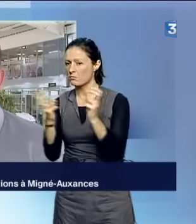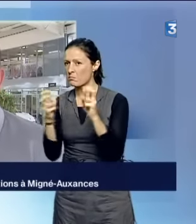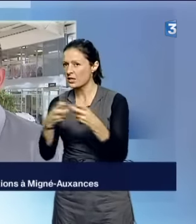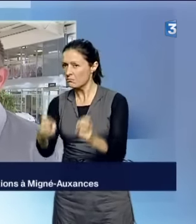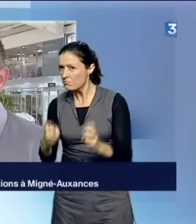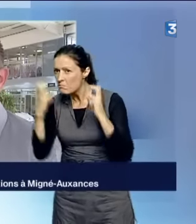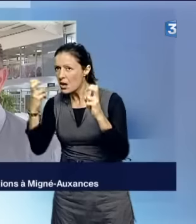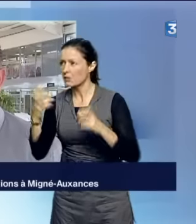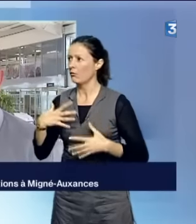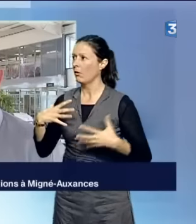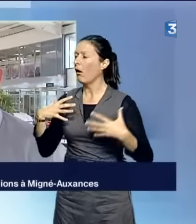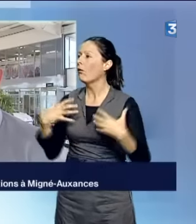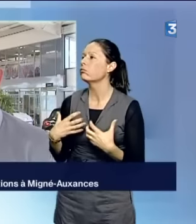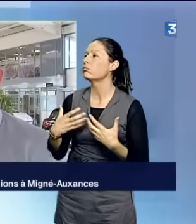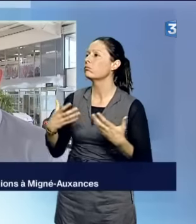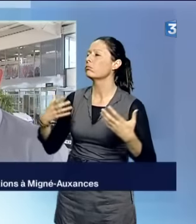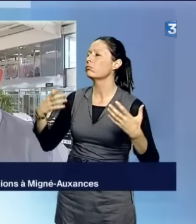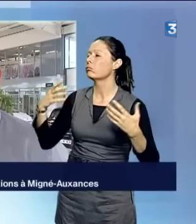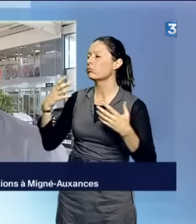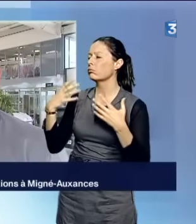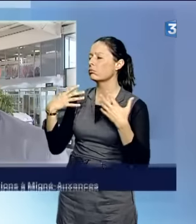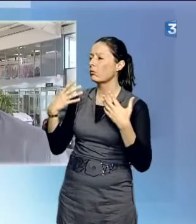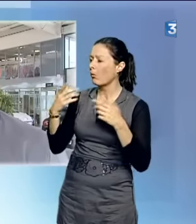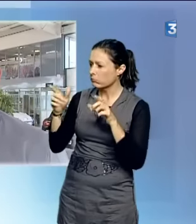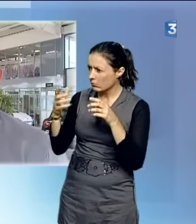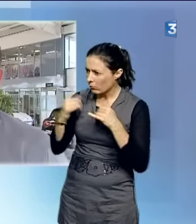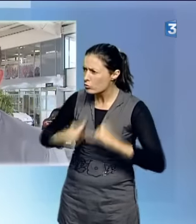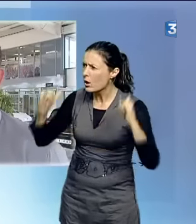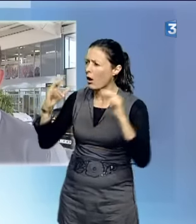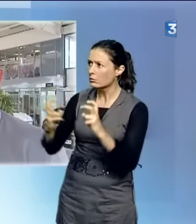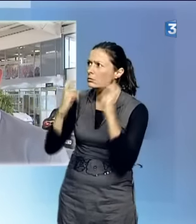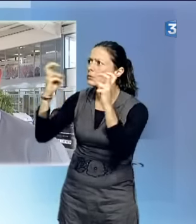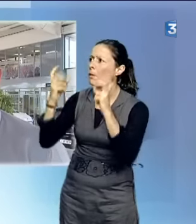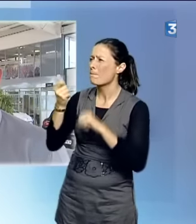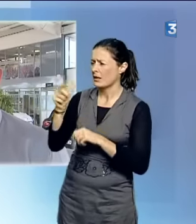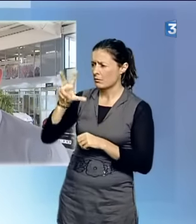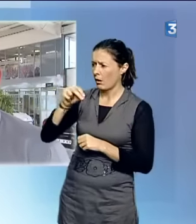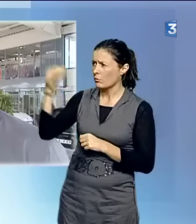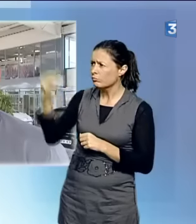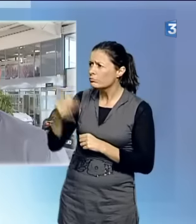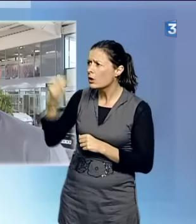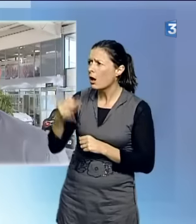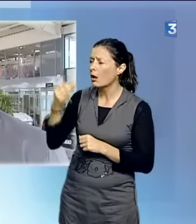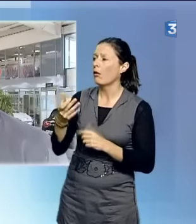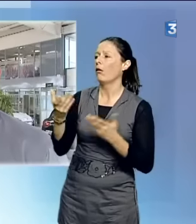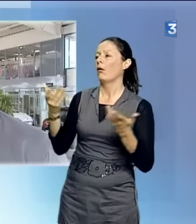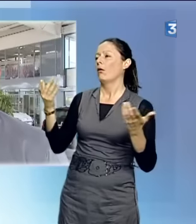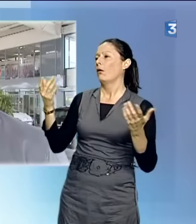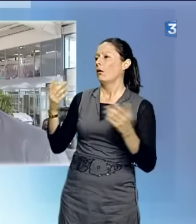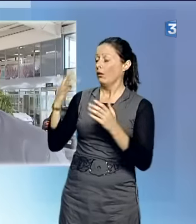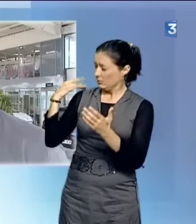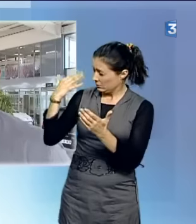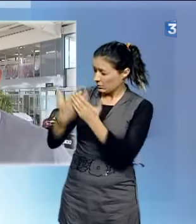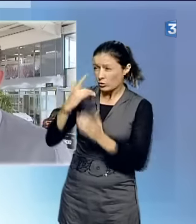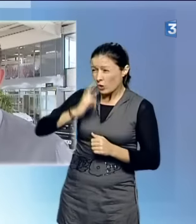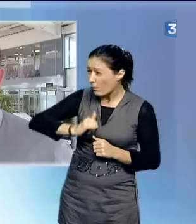peu quelques personnes, parce que ça fait beaucoup d'augmentation en une seule fois. On est à près de 30% d'augmentation sur le cheval, donc c'est assez important.